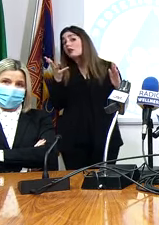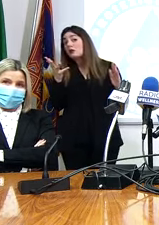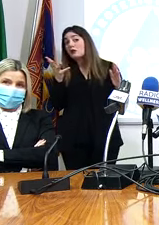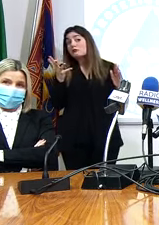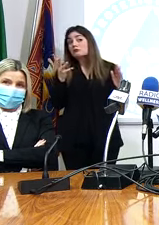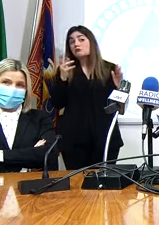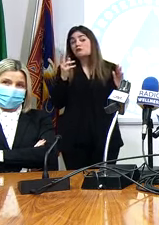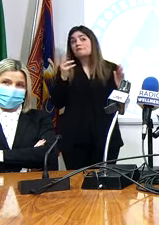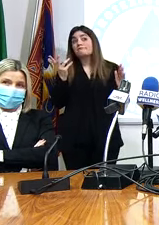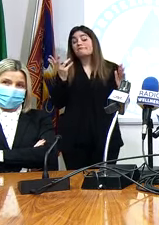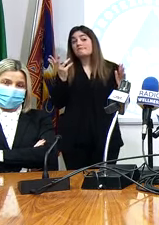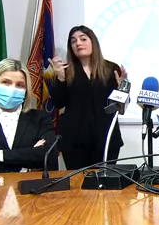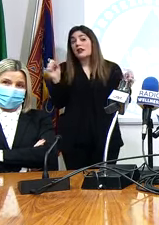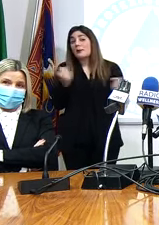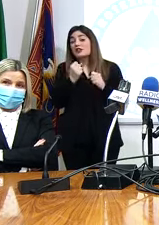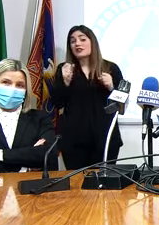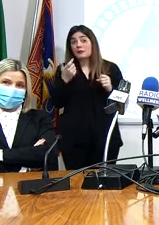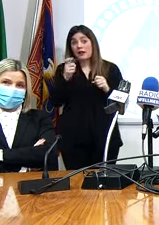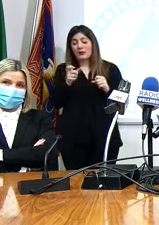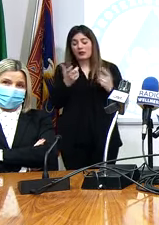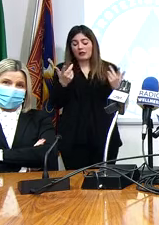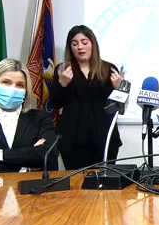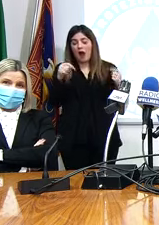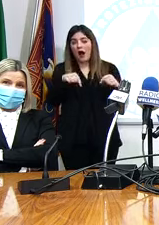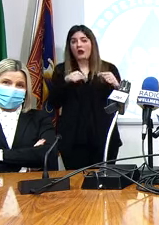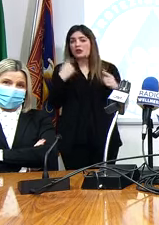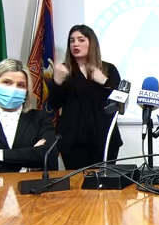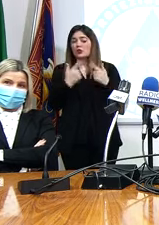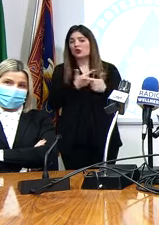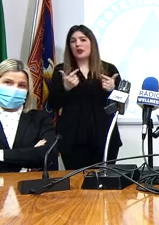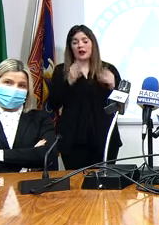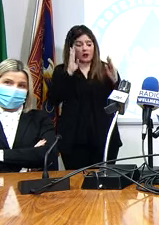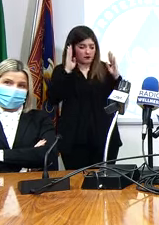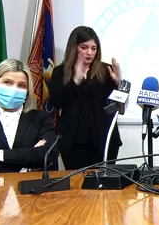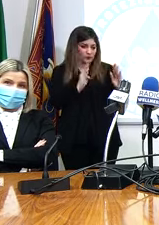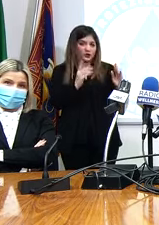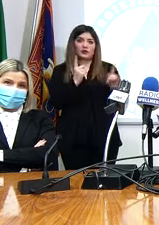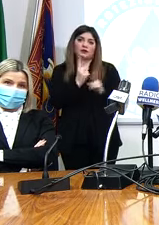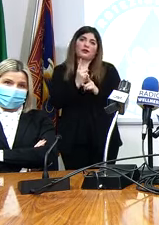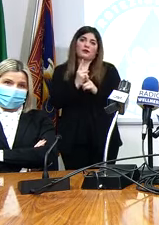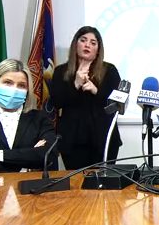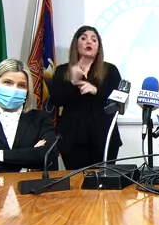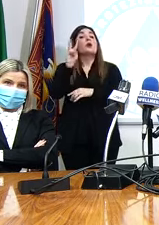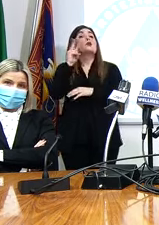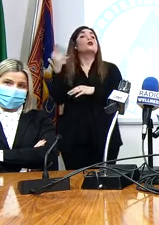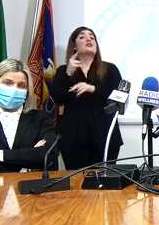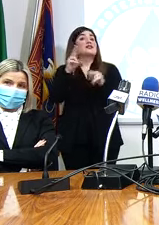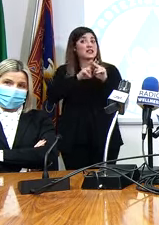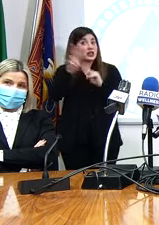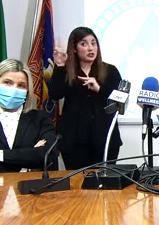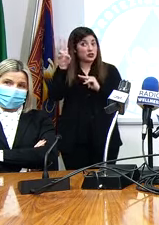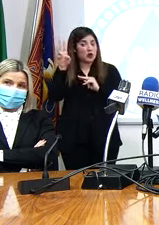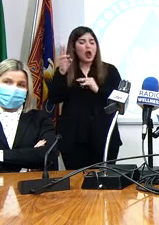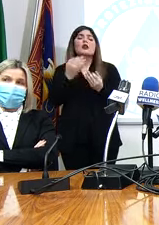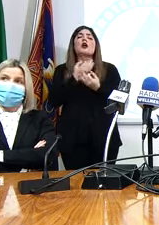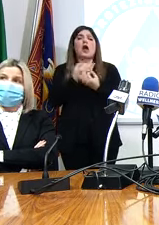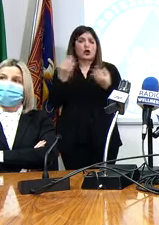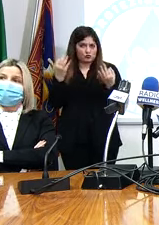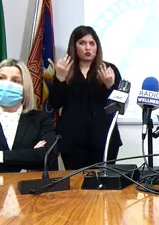di permetterci divagazioni sul tema. A livello nazionale io penso che sia obbligo per il Presidente del Consiglio andare